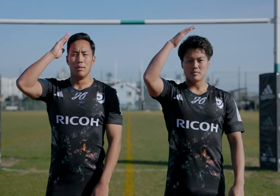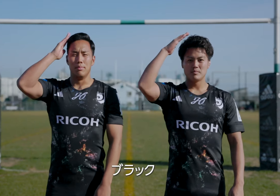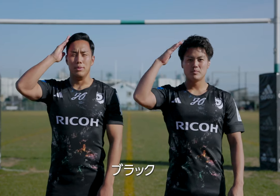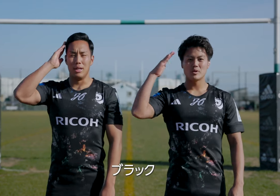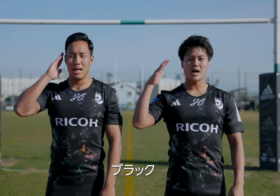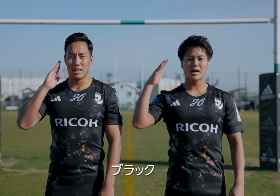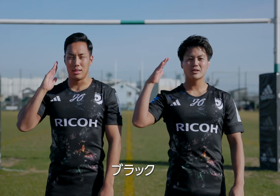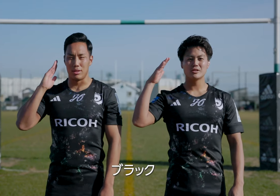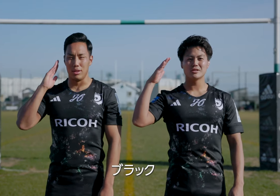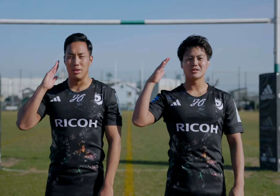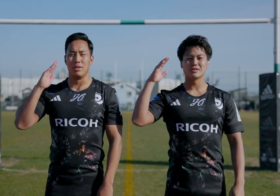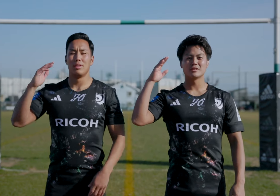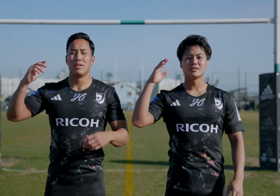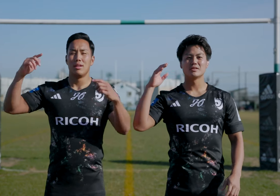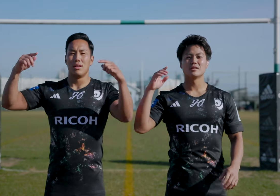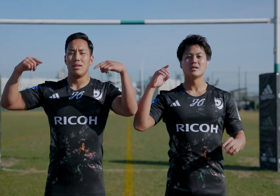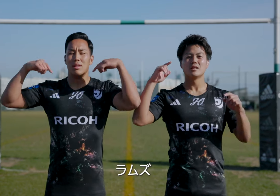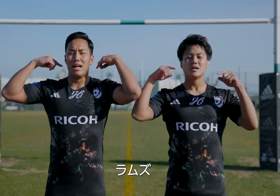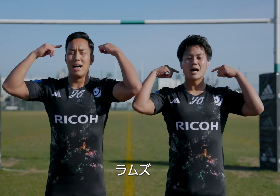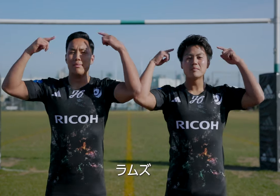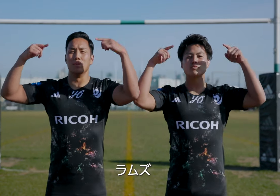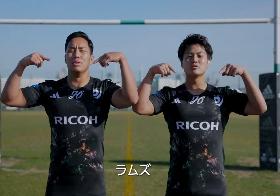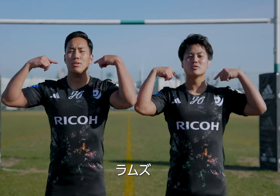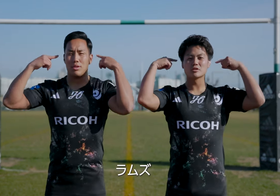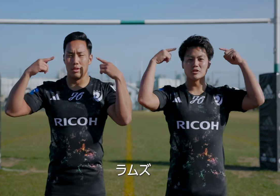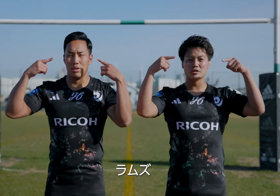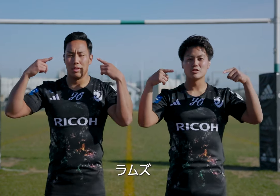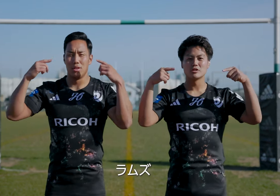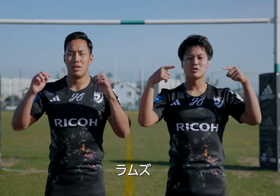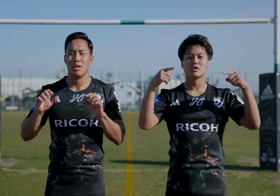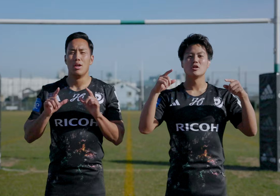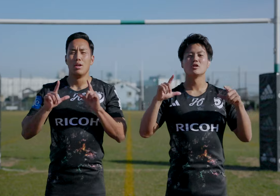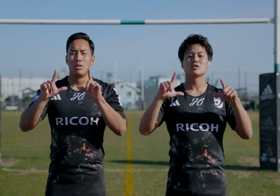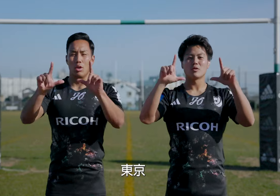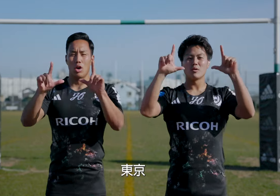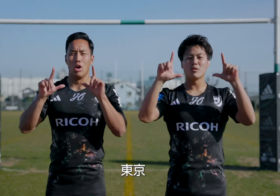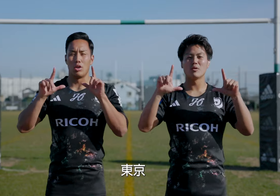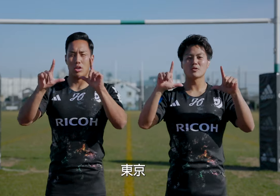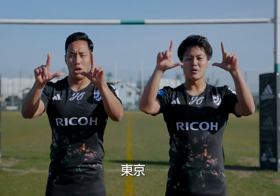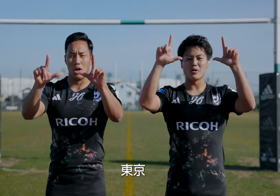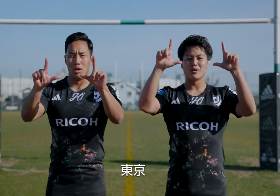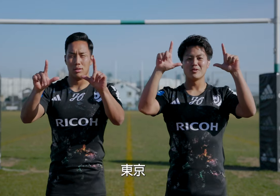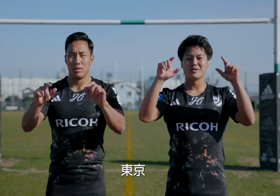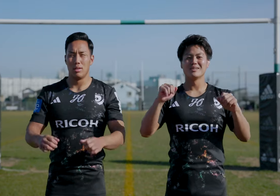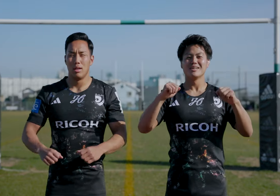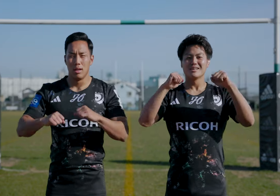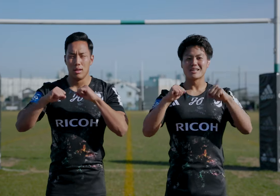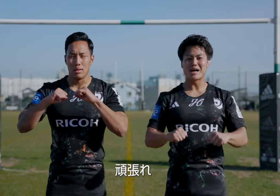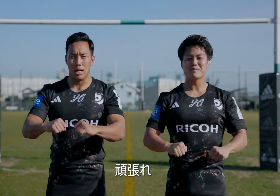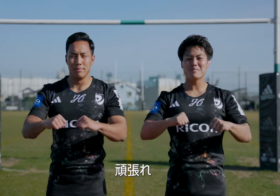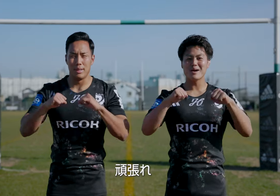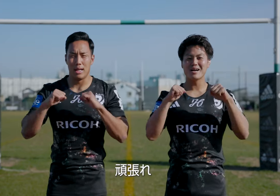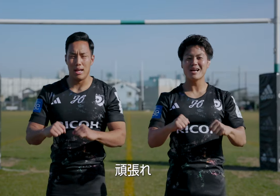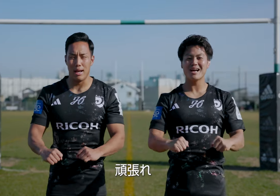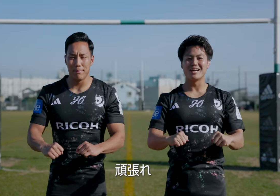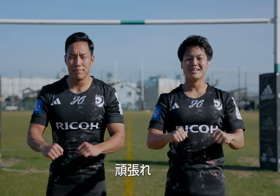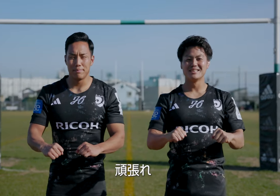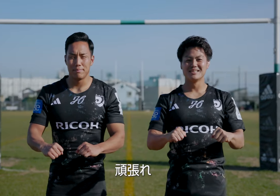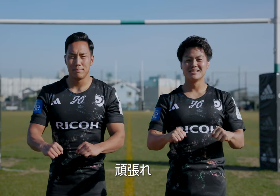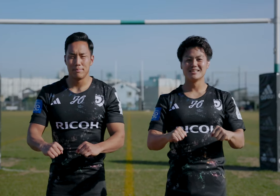ブラックラムズ東京頑張れ。